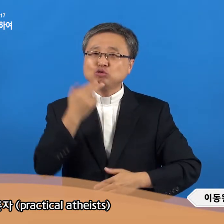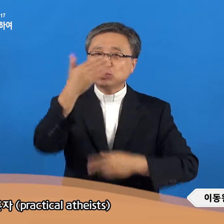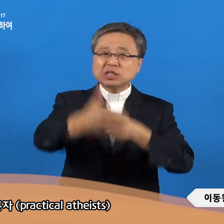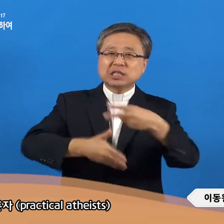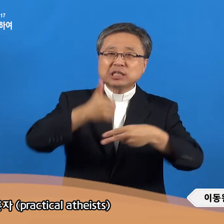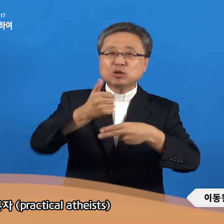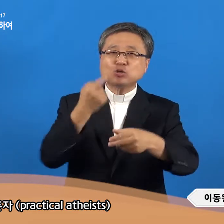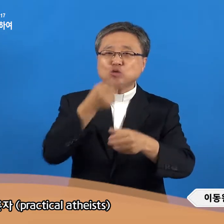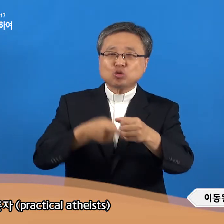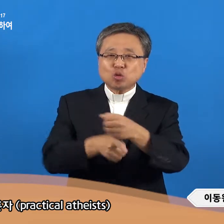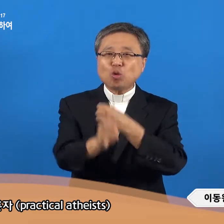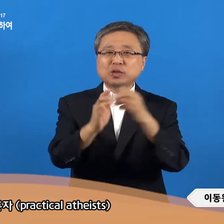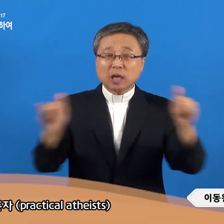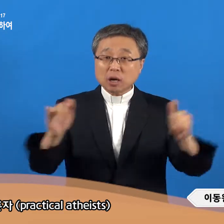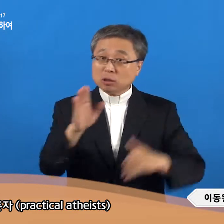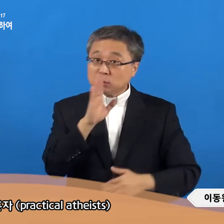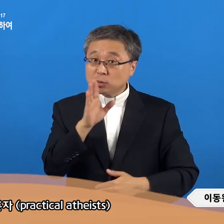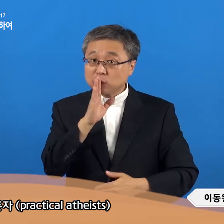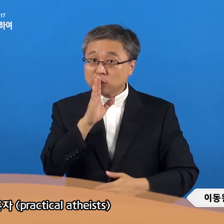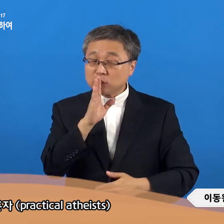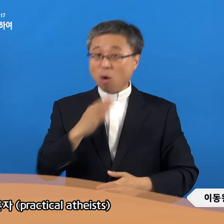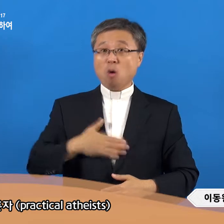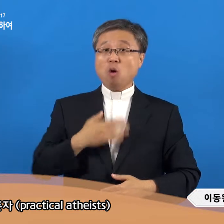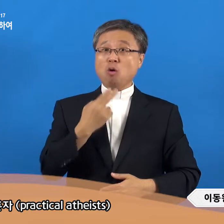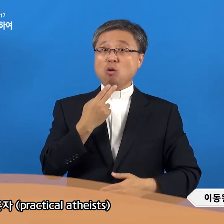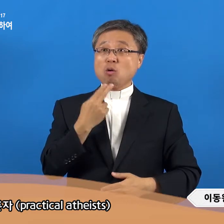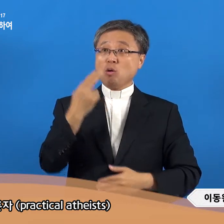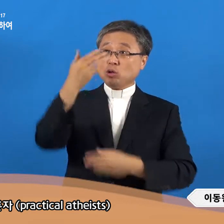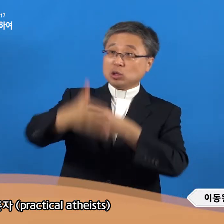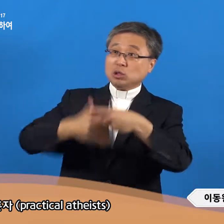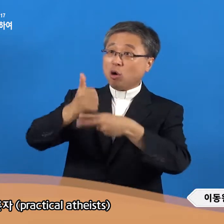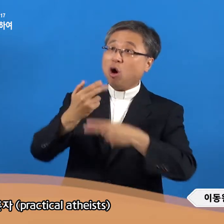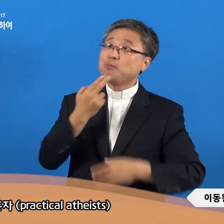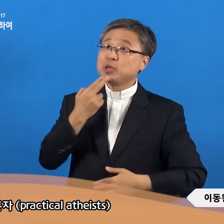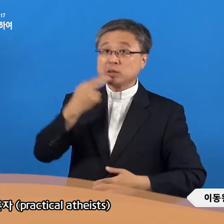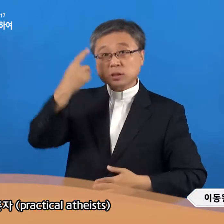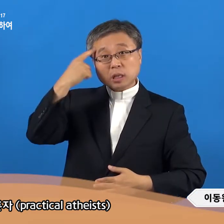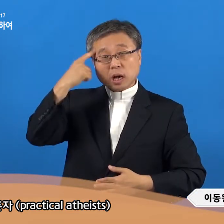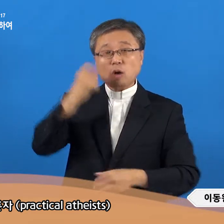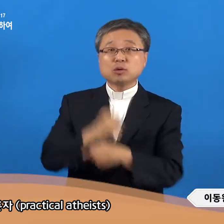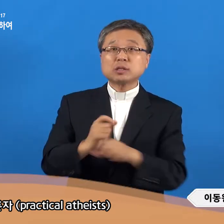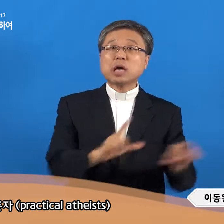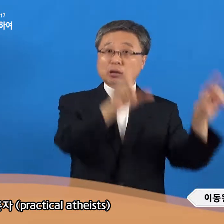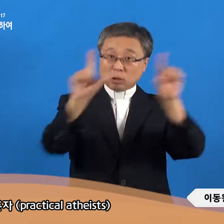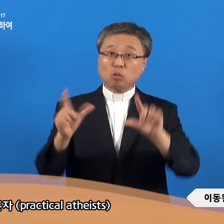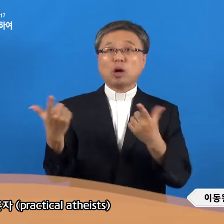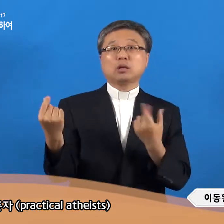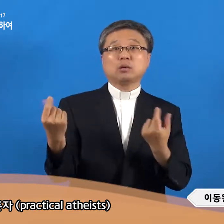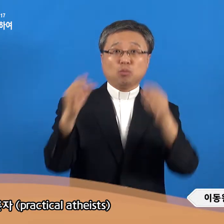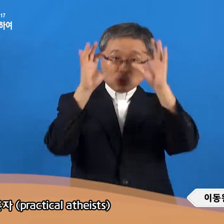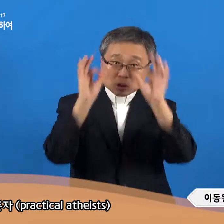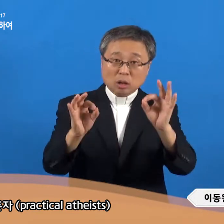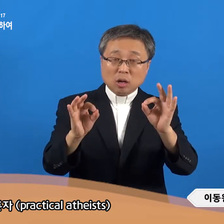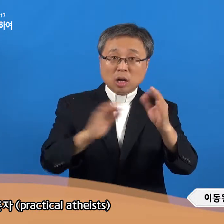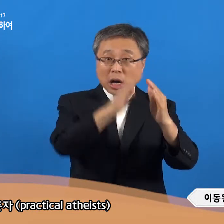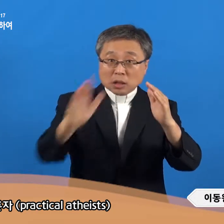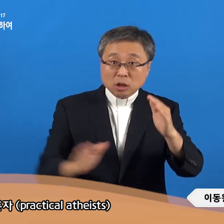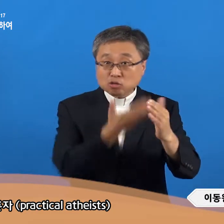atheist, 실제로는 무신론자와 다를 바가 없는 사람들. 가정의 중요한 결정을 하면서 기도도 안 하고